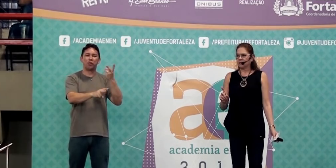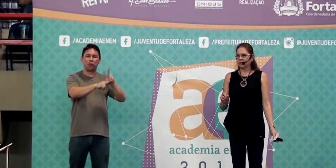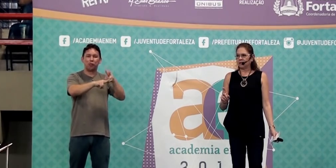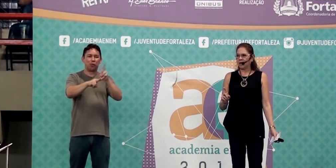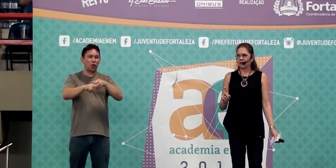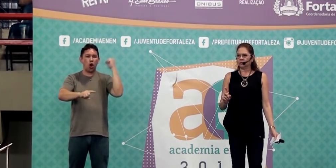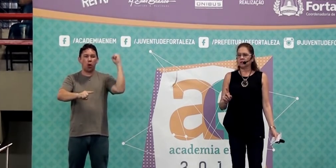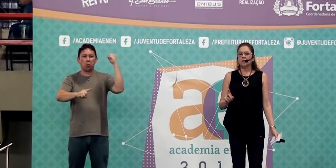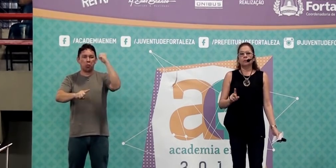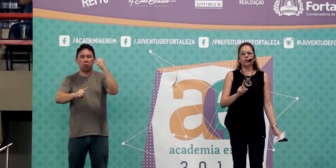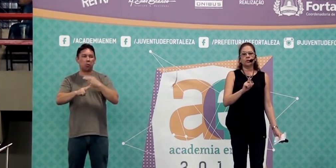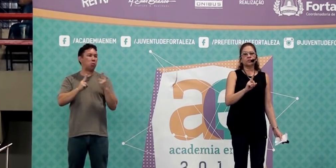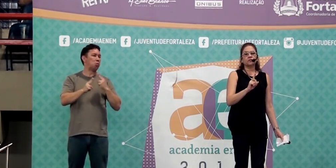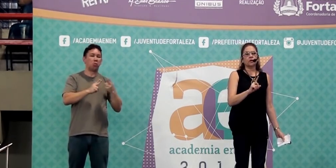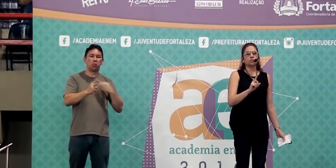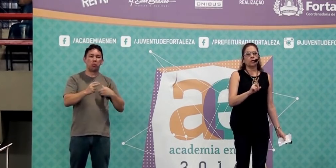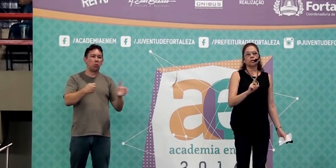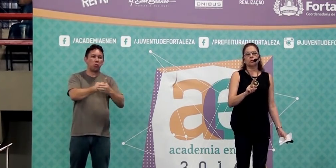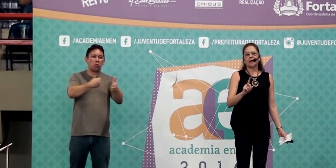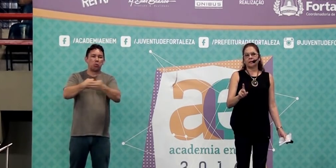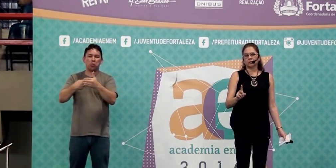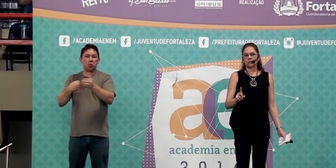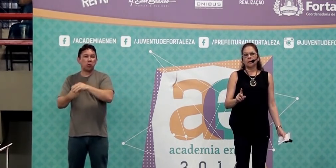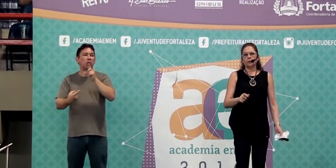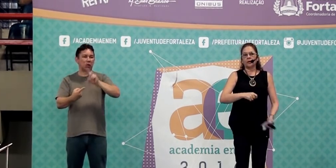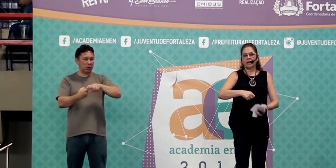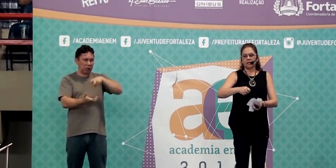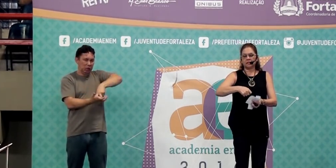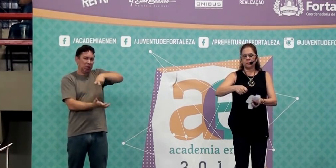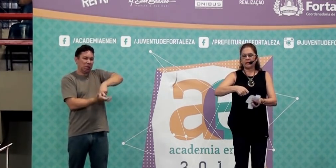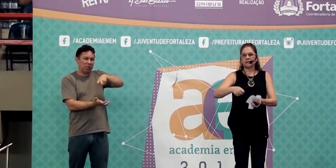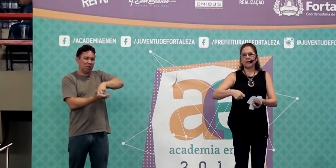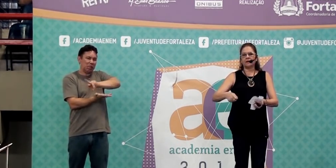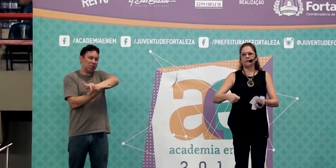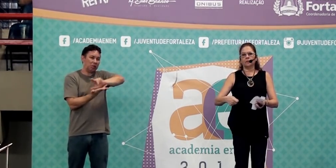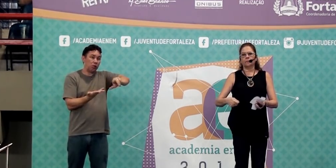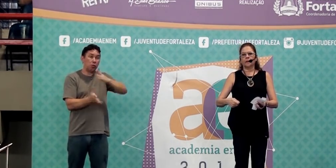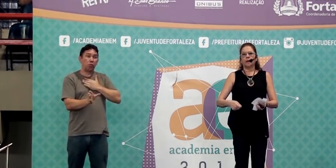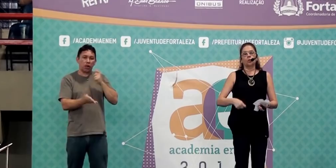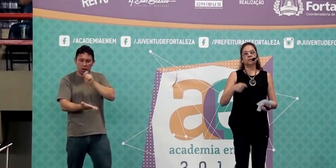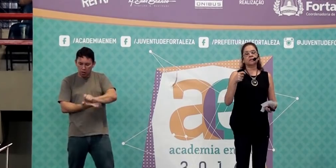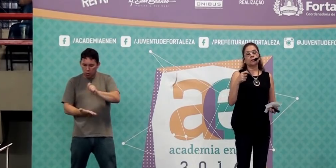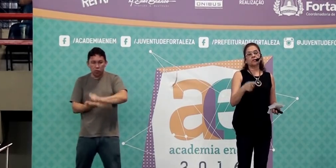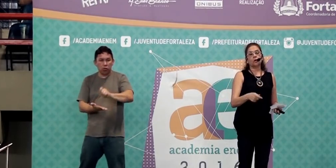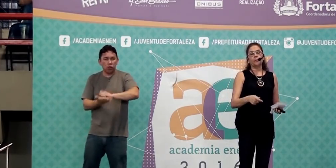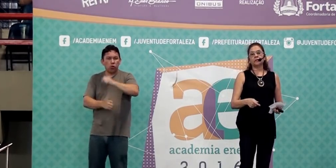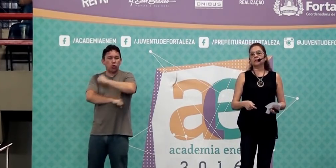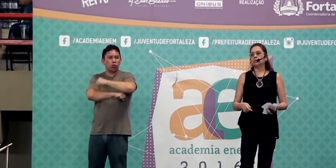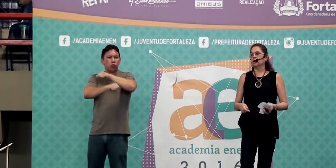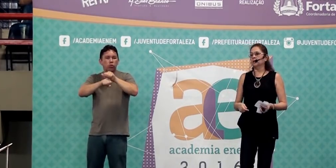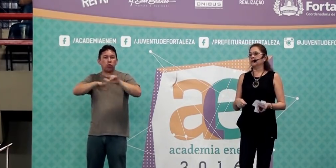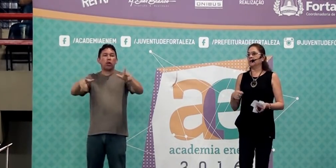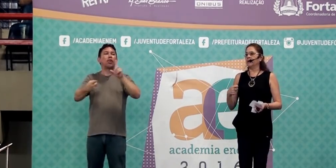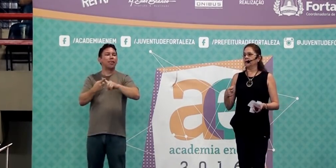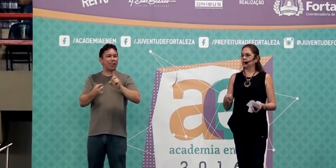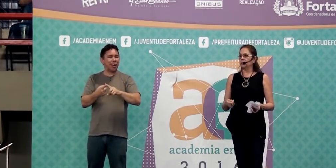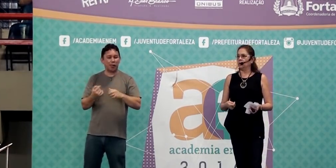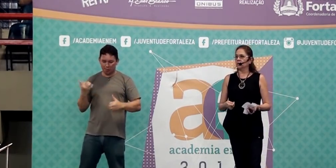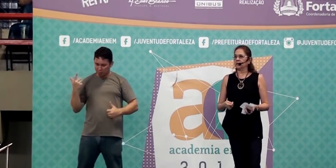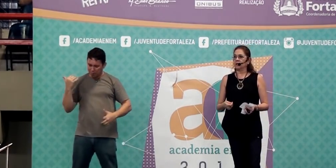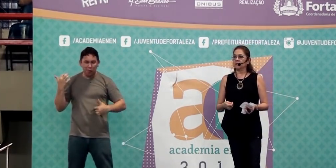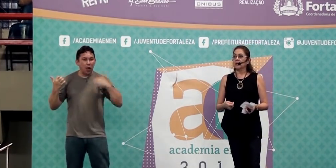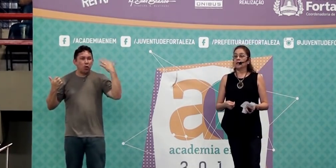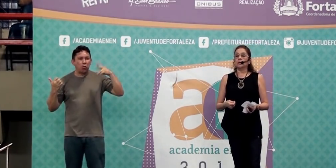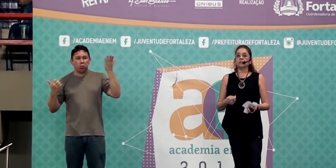foram assassinados, muitos foram torturados, porque expressavam. Os compositores, letras